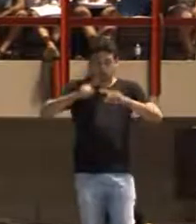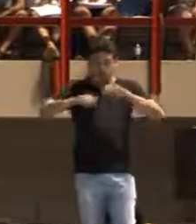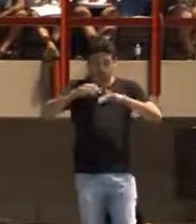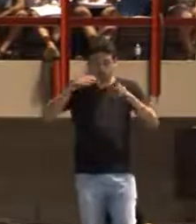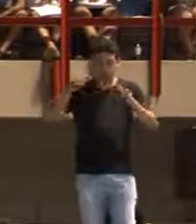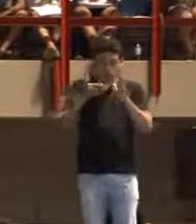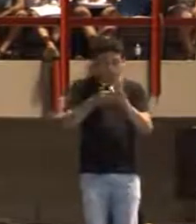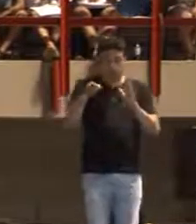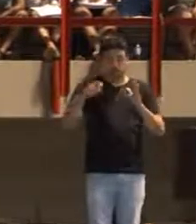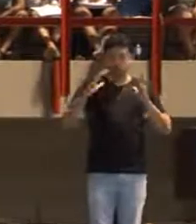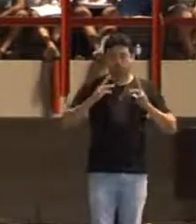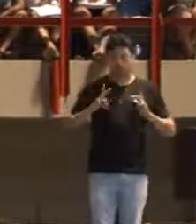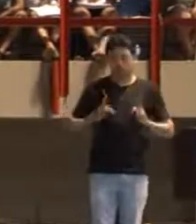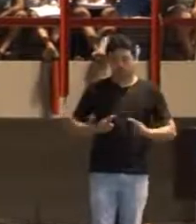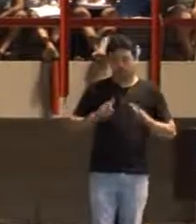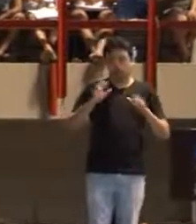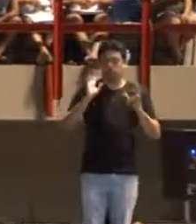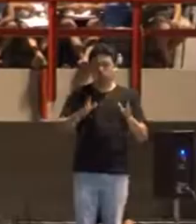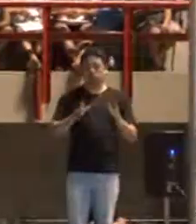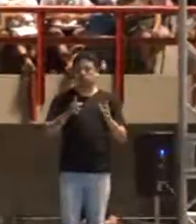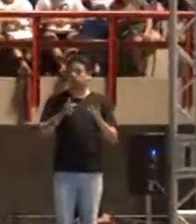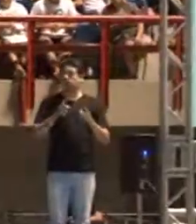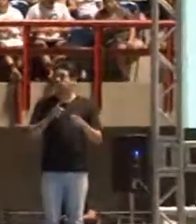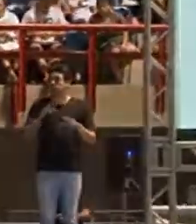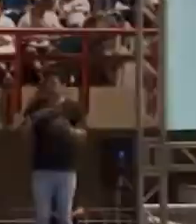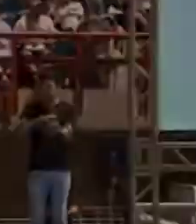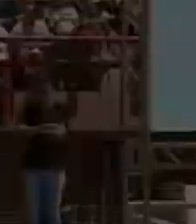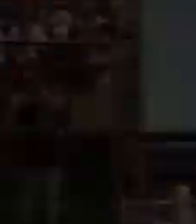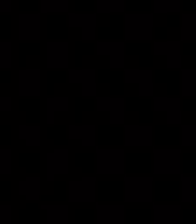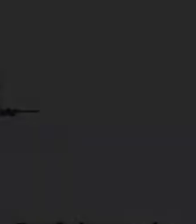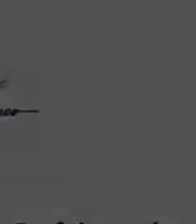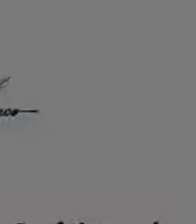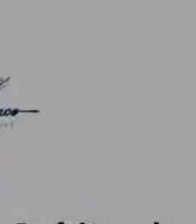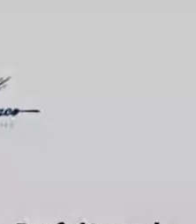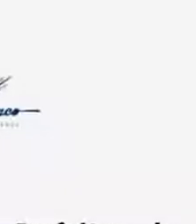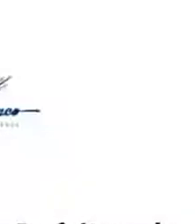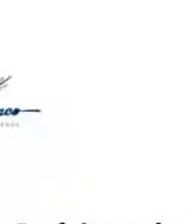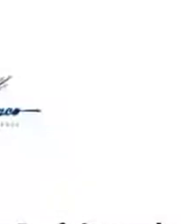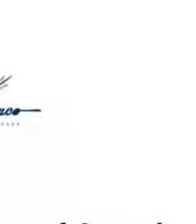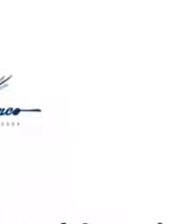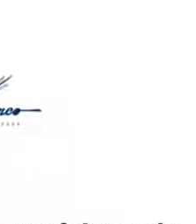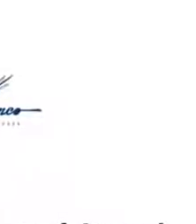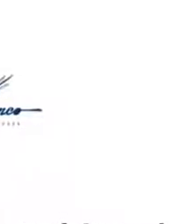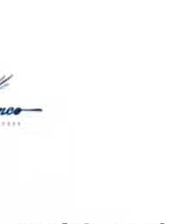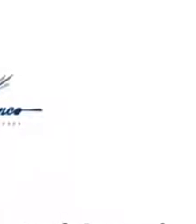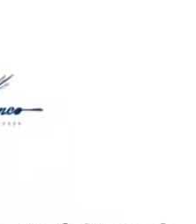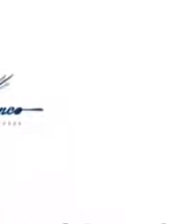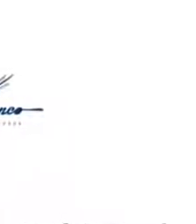para doação, material esterilizado, é descartável. Tá bom?